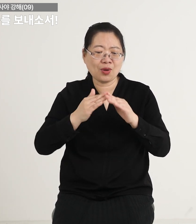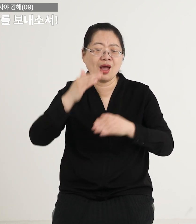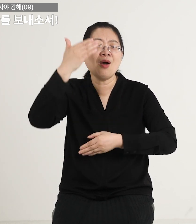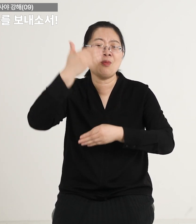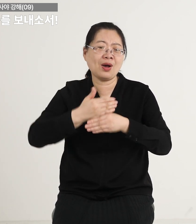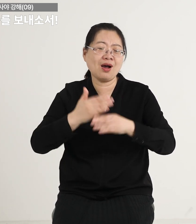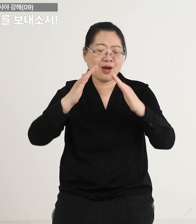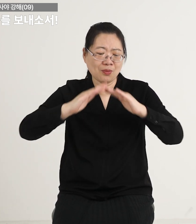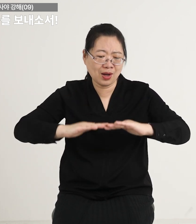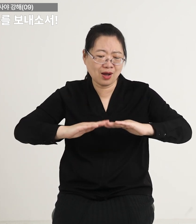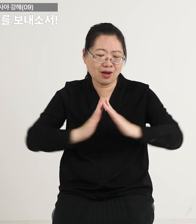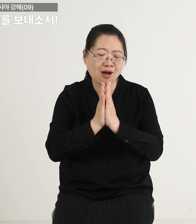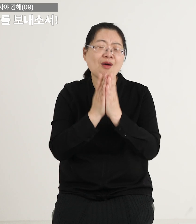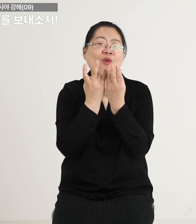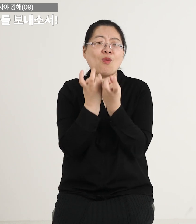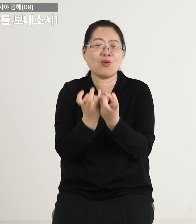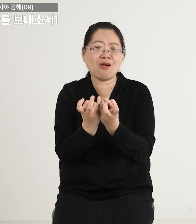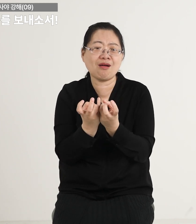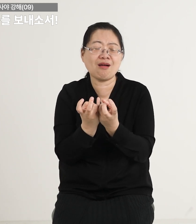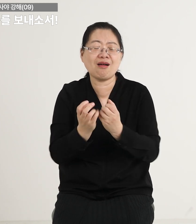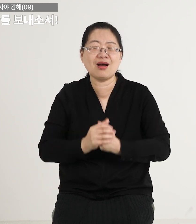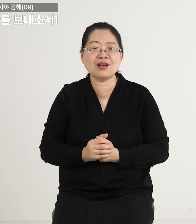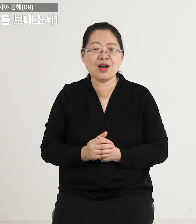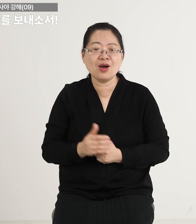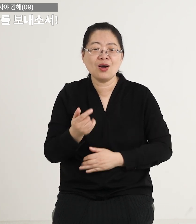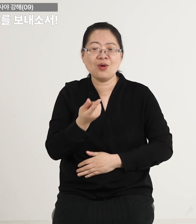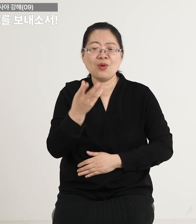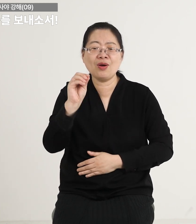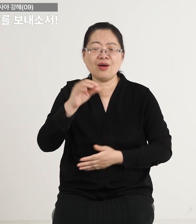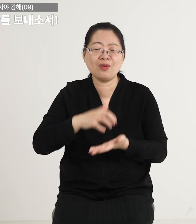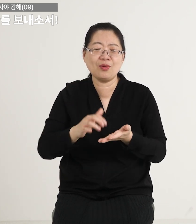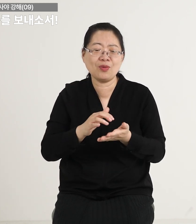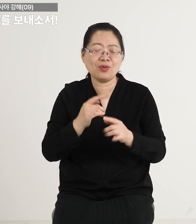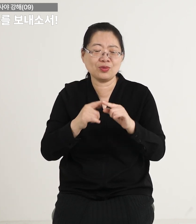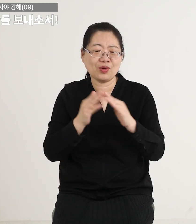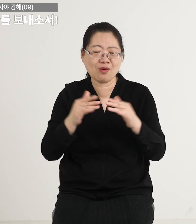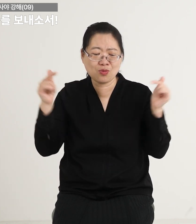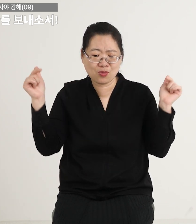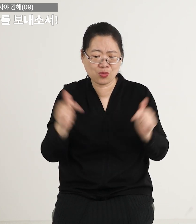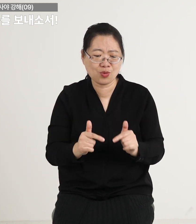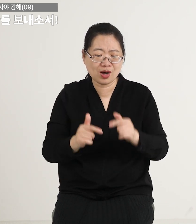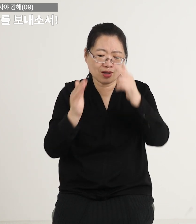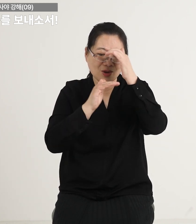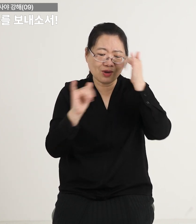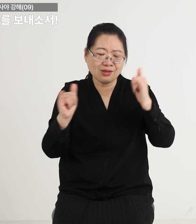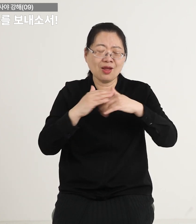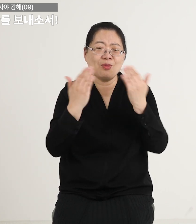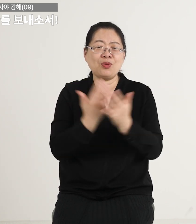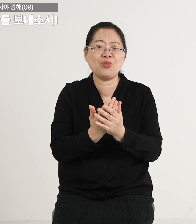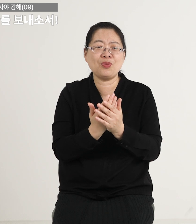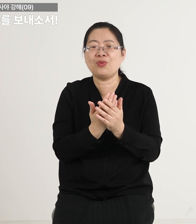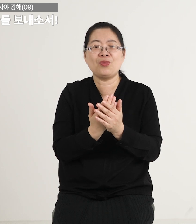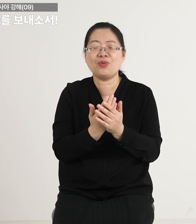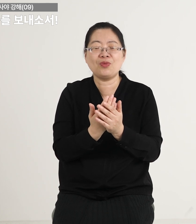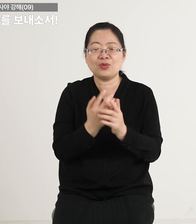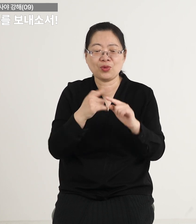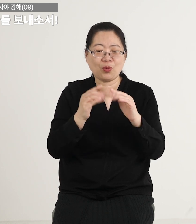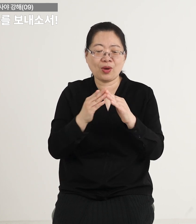거 아닙니까? 망하는 거 아닙니까? 몇만 교회가 줄었어요. 성도들이 다 날아갔어요.